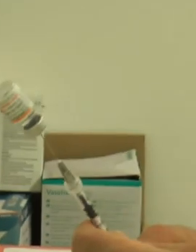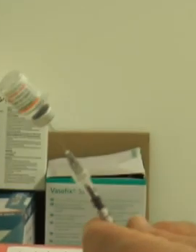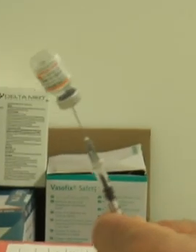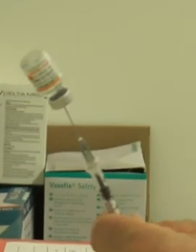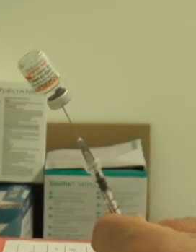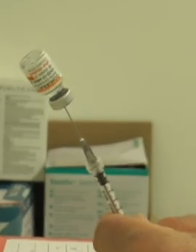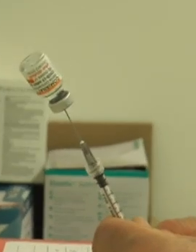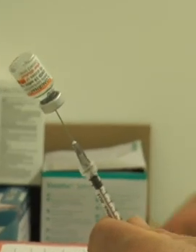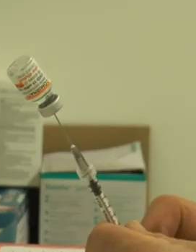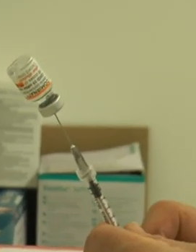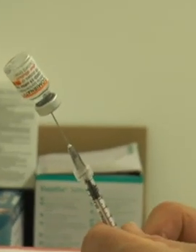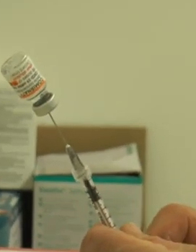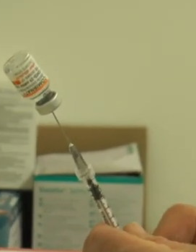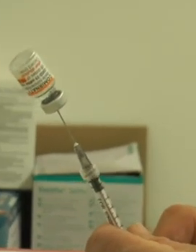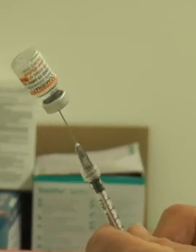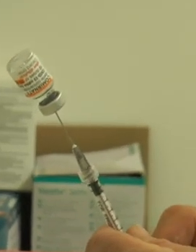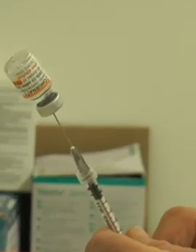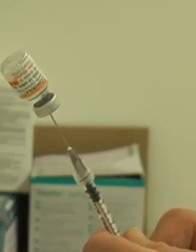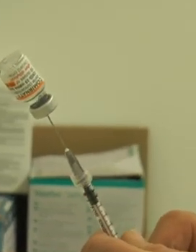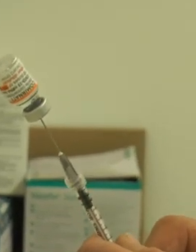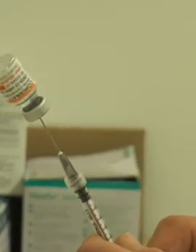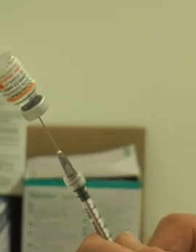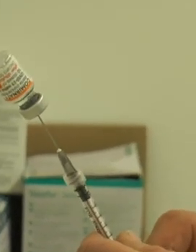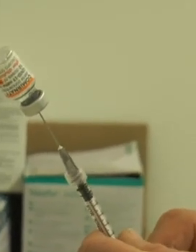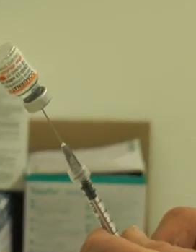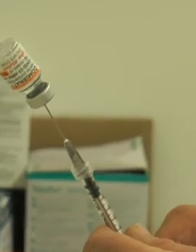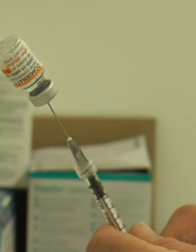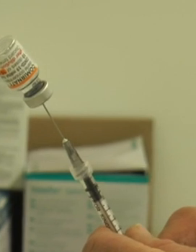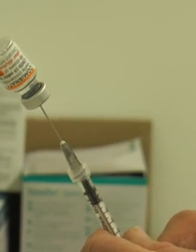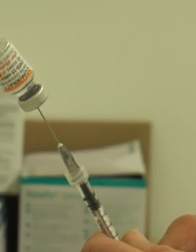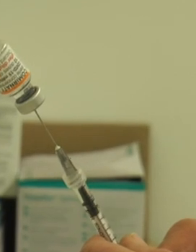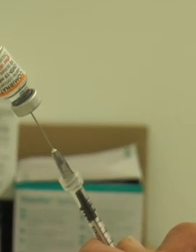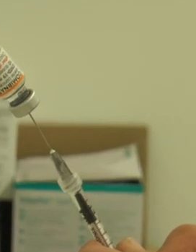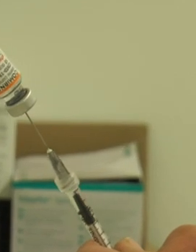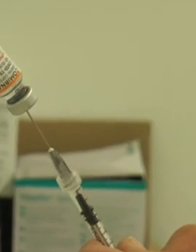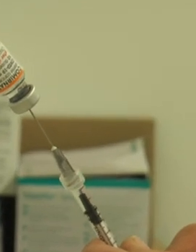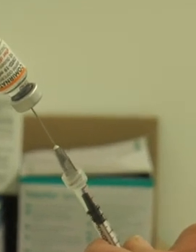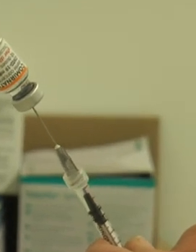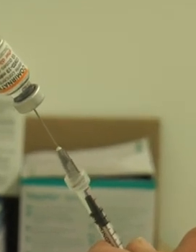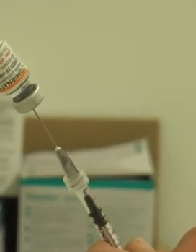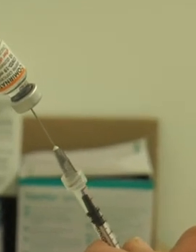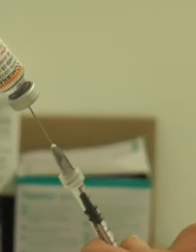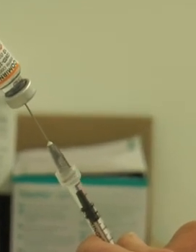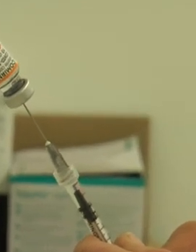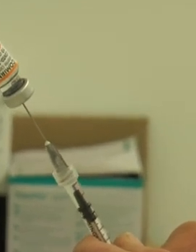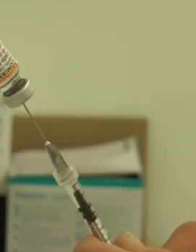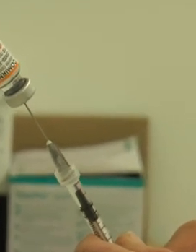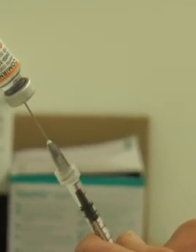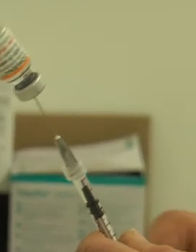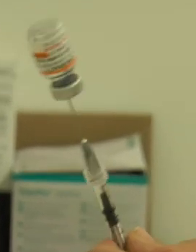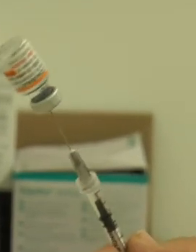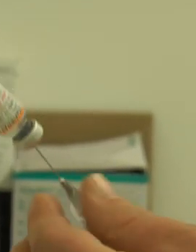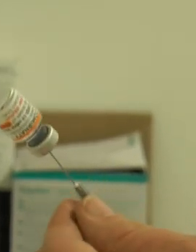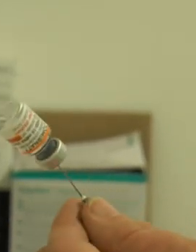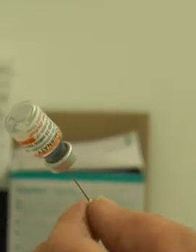vaccinale come raccomandazione delle persone non ancora vaccinate con vaccinazione incompleta noi diciamo fate in modo di arrivare